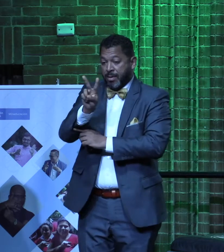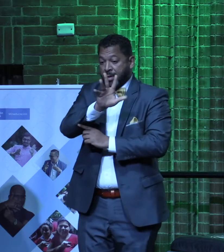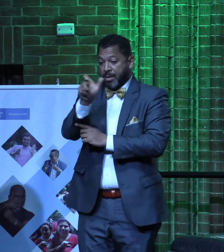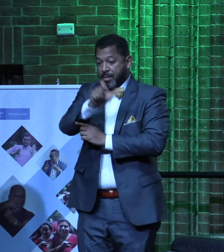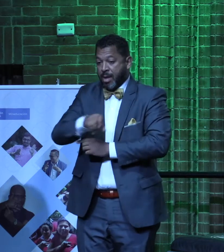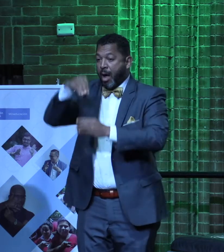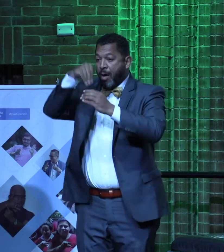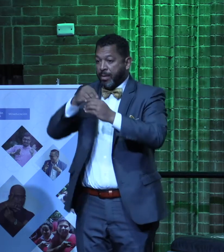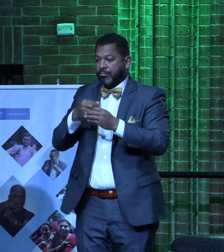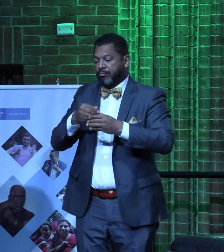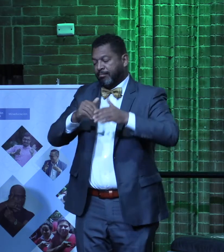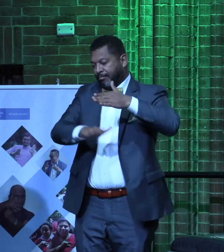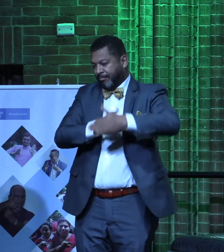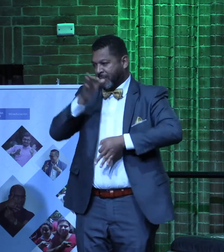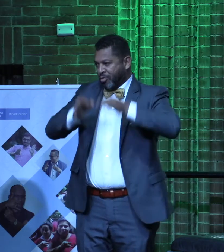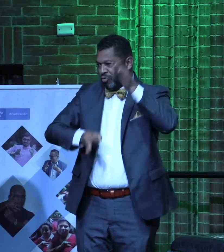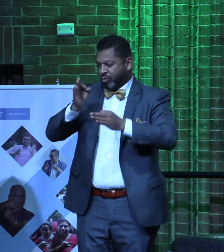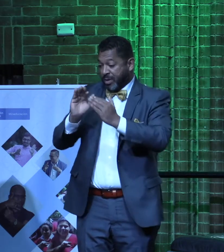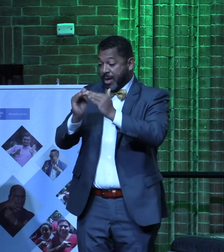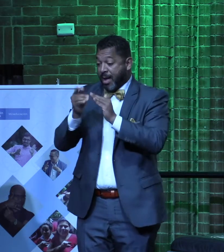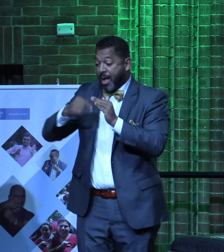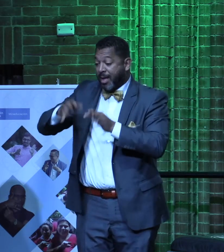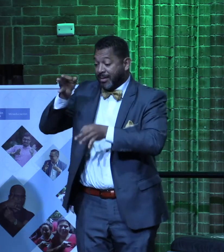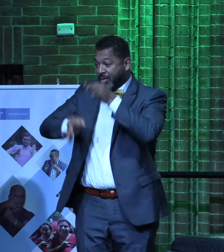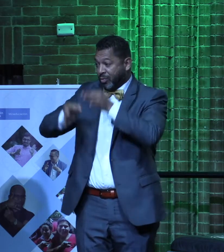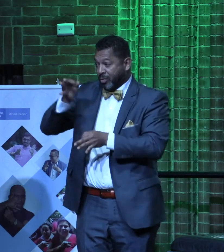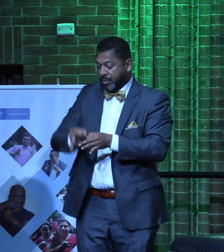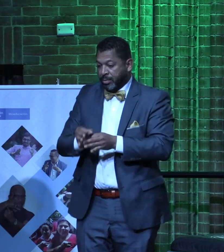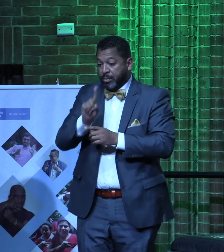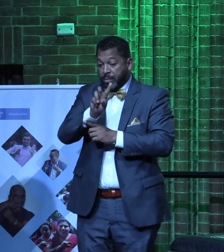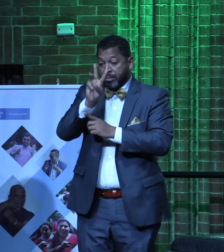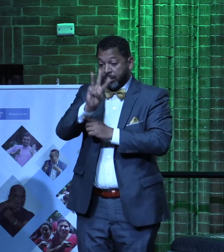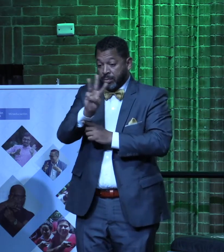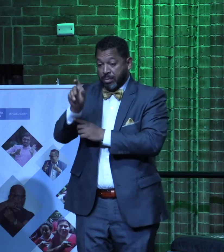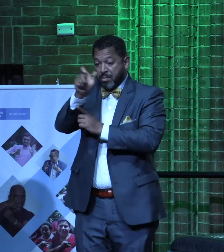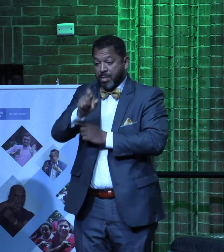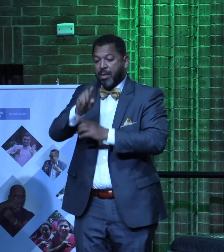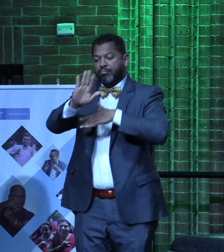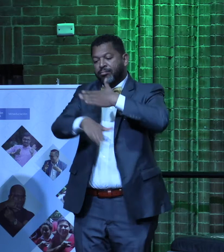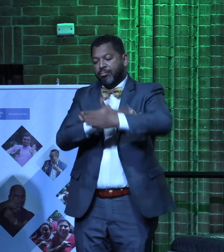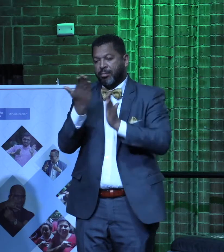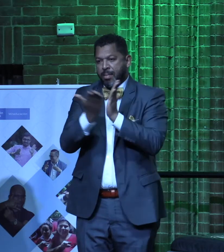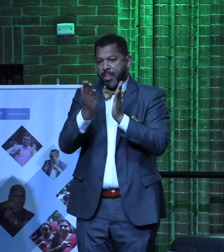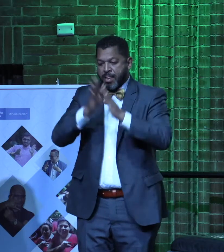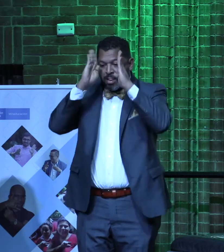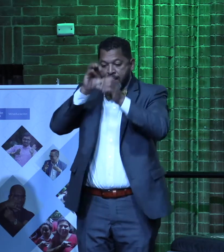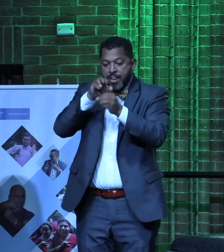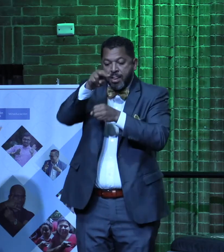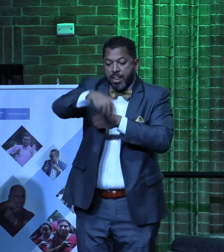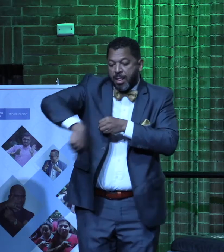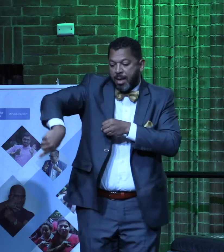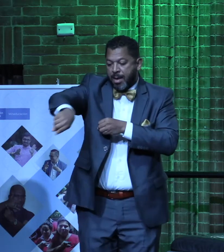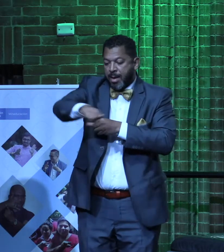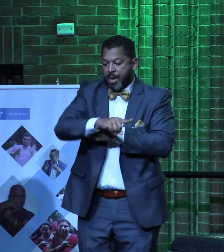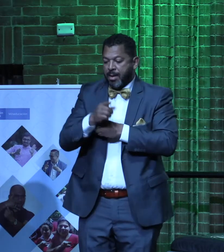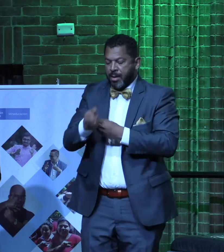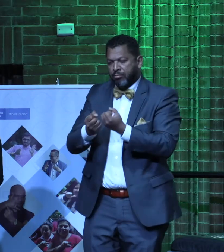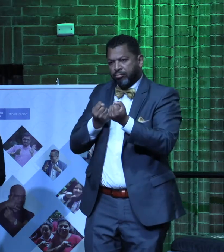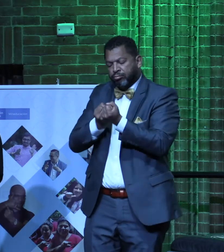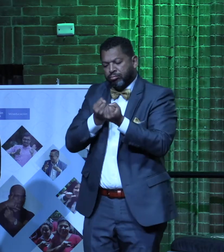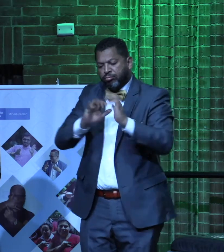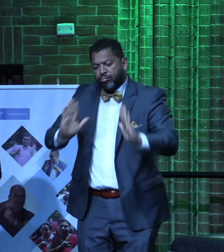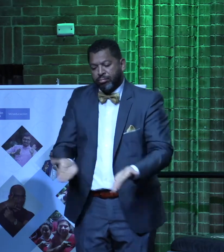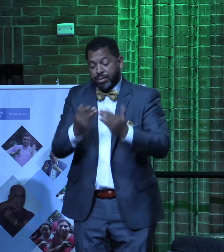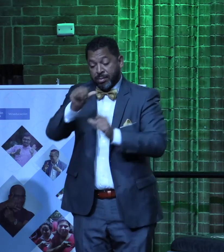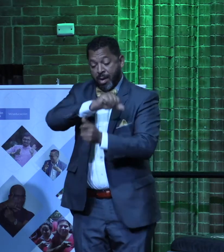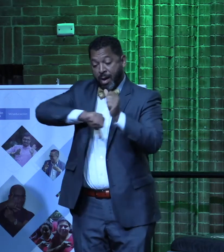de Justicia y de las Casas de Justicia, 133 funcionarios del Ministerio de Educación de las áreas de atención al ciudadano que le apostaron por